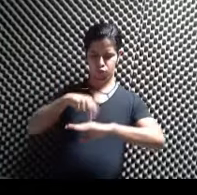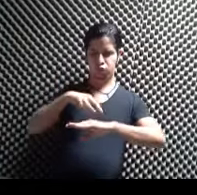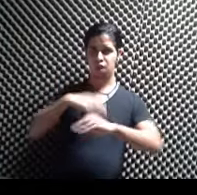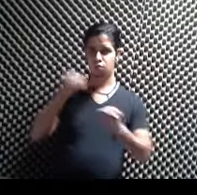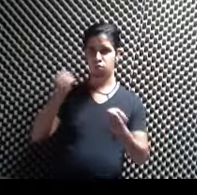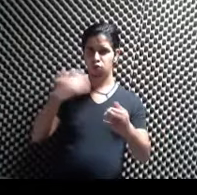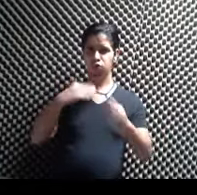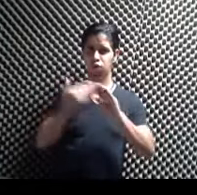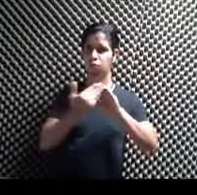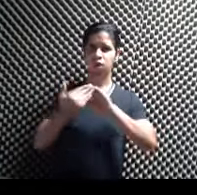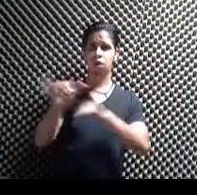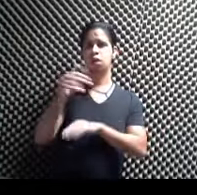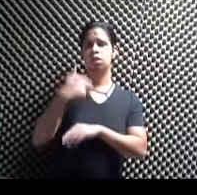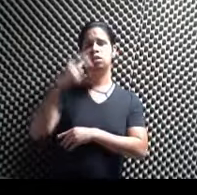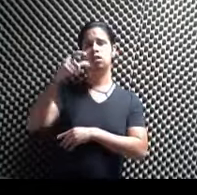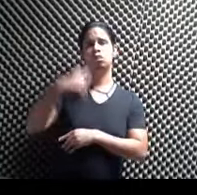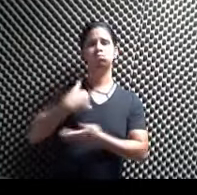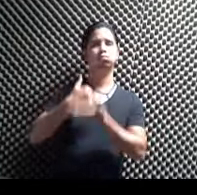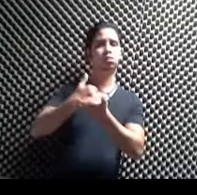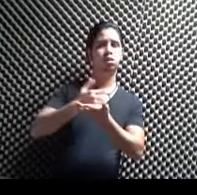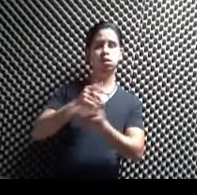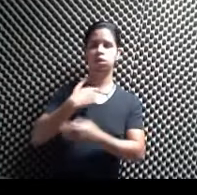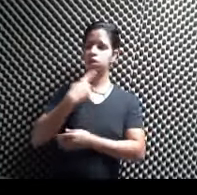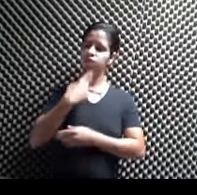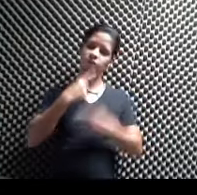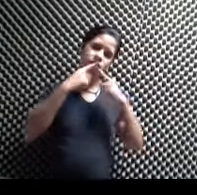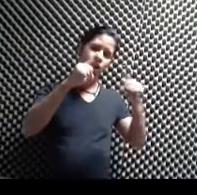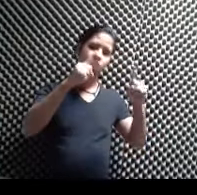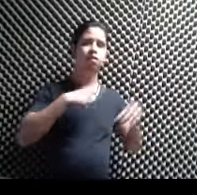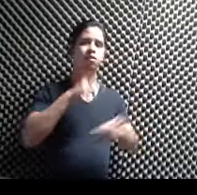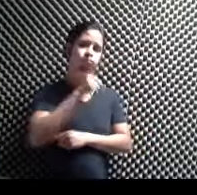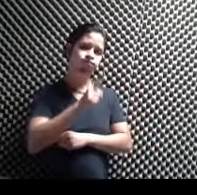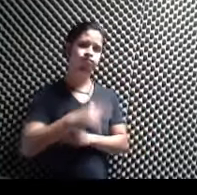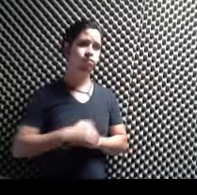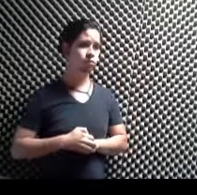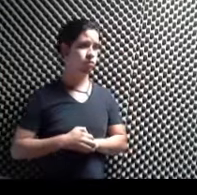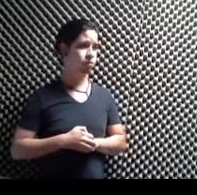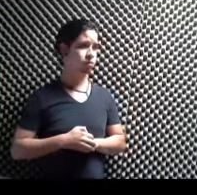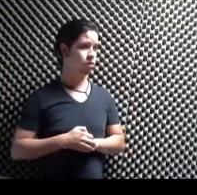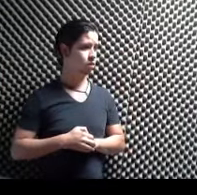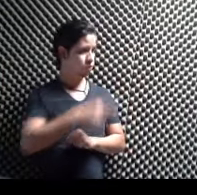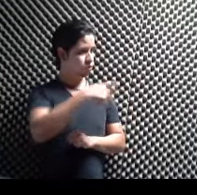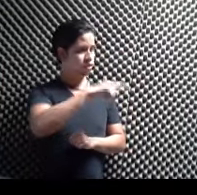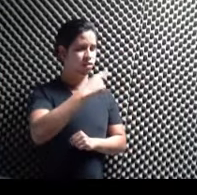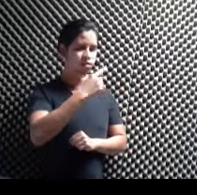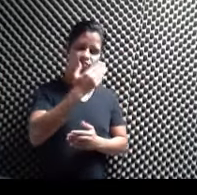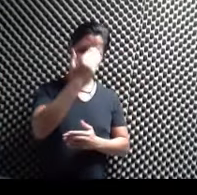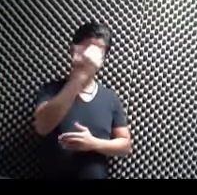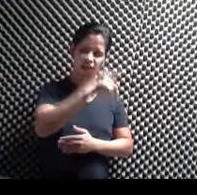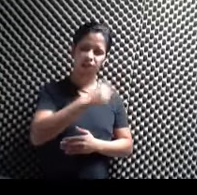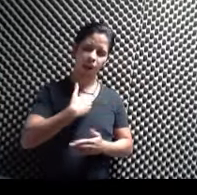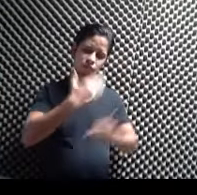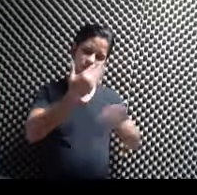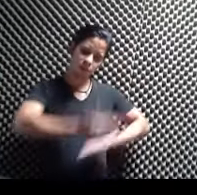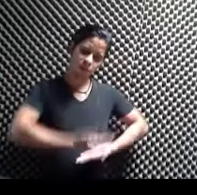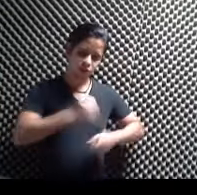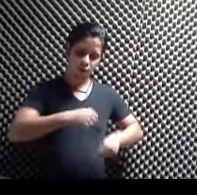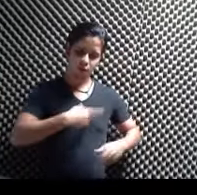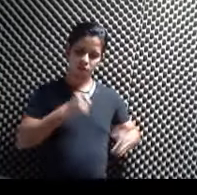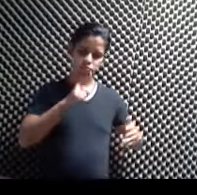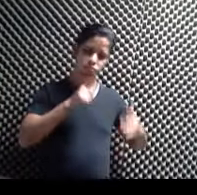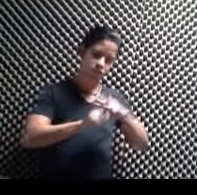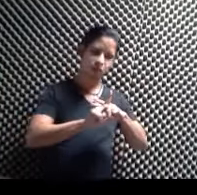E claro, igual sí, las personas sin techo. Así que felicitaciones de verdad. Muchas gracias. Sí. Y usted ya sabe que es bienvenida. Esta plataforma es suya también. Gracias. Cada vez que